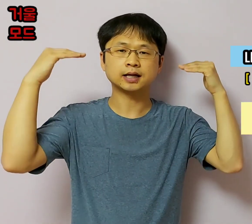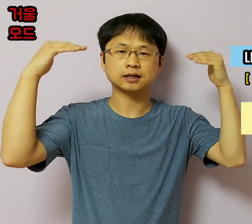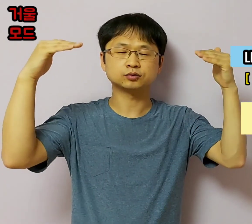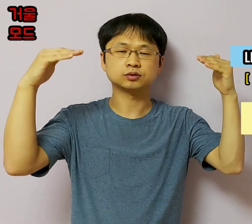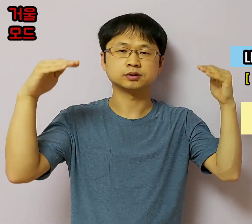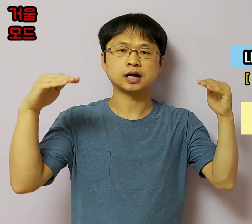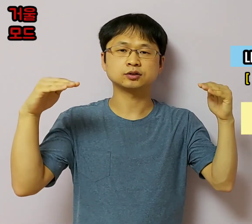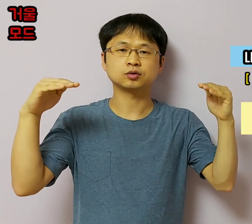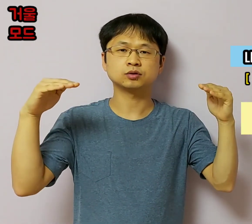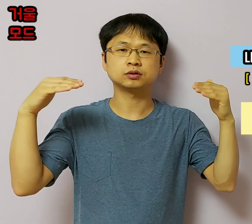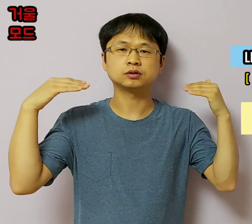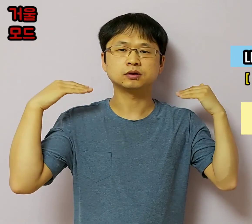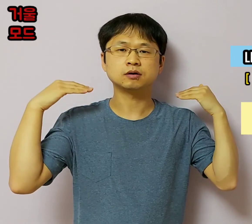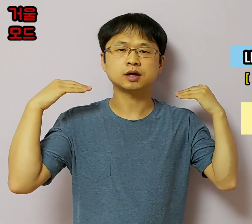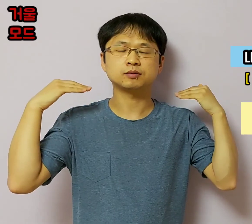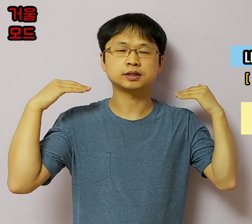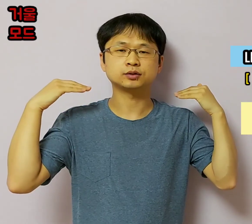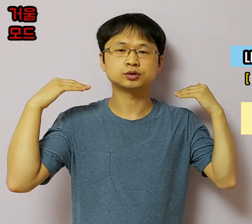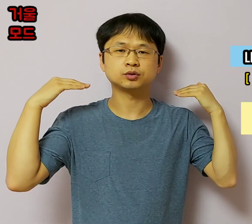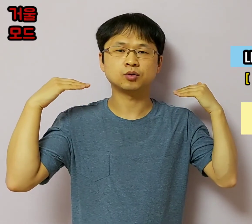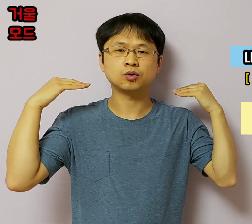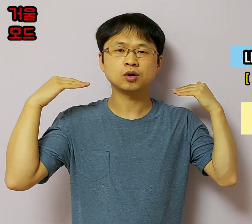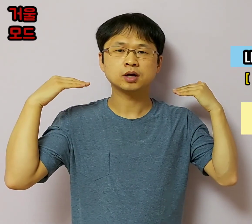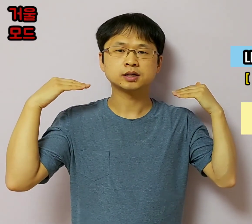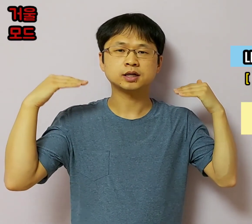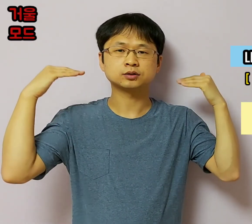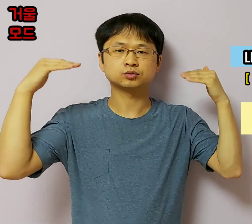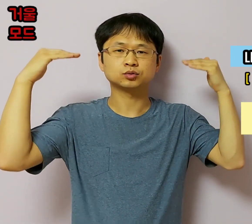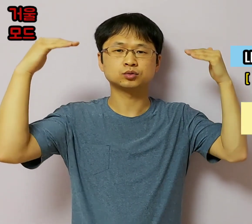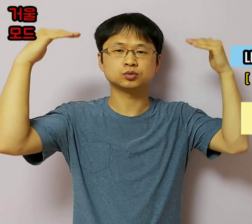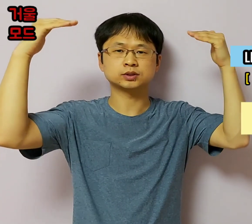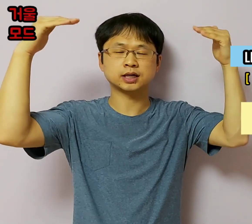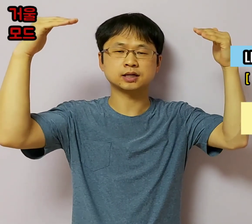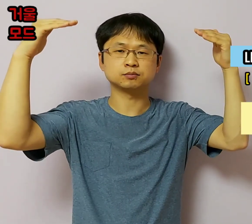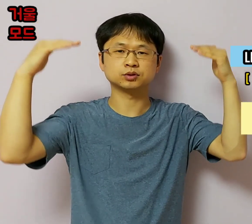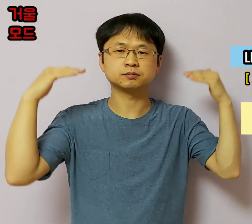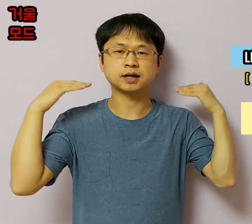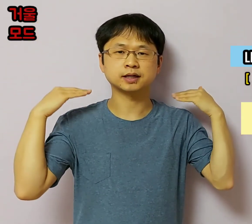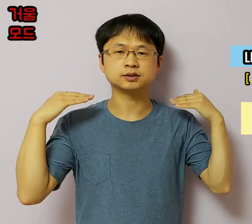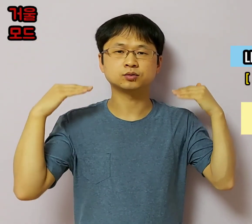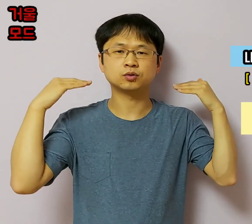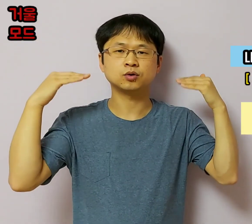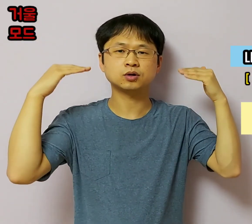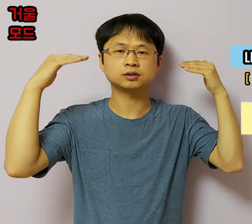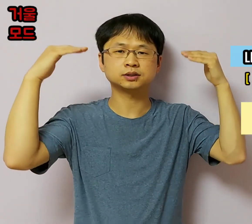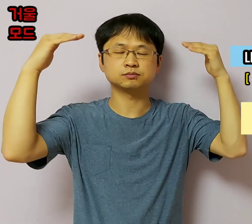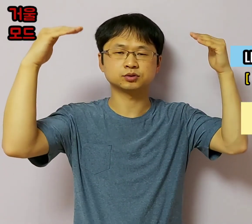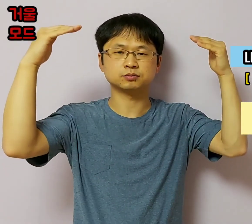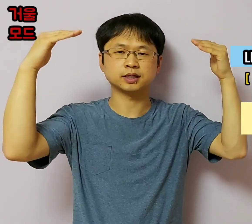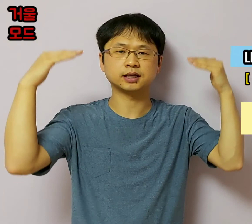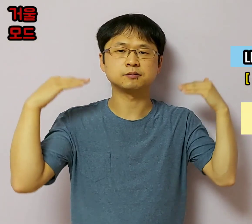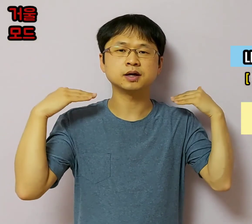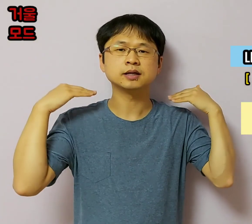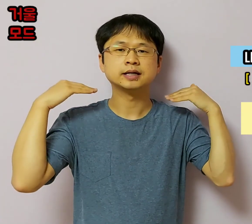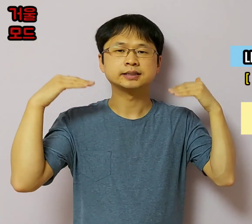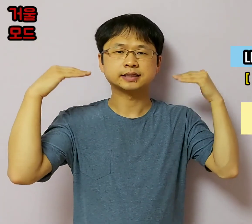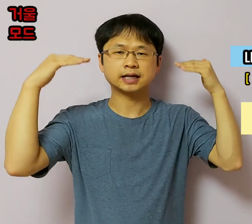라는 손을 양손 어깨 위에 대주시고 키가 쑥쑥쑥 자라는 모습 단계적으로 커지는 모습을 나타내면